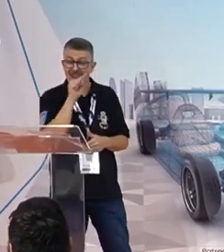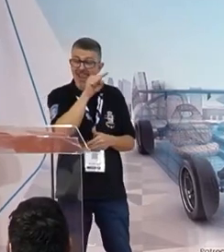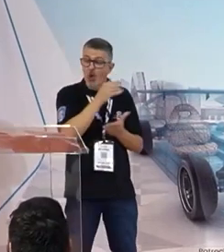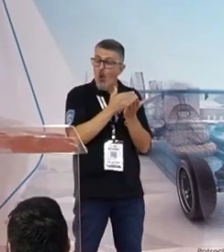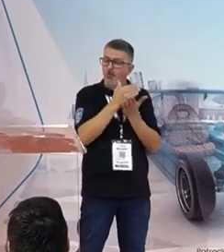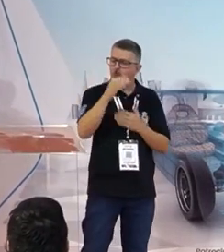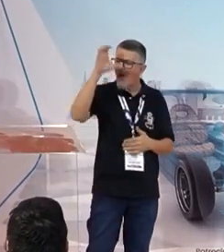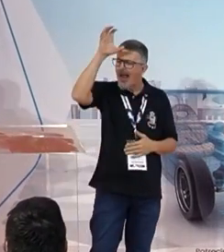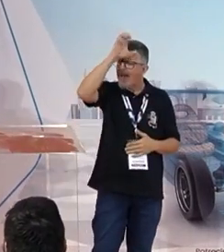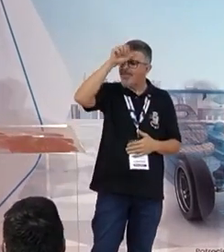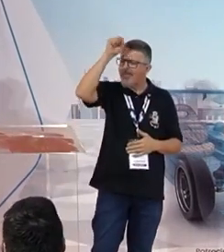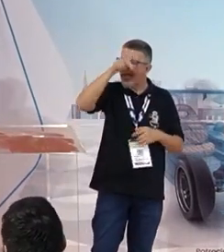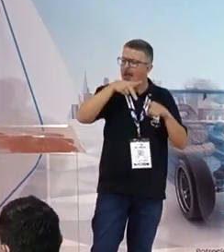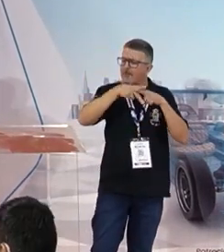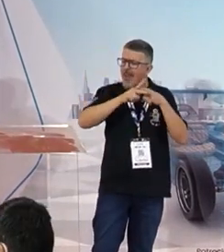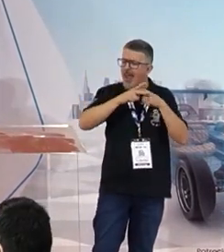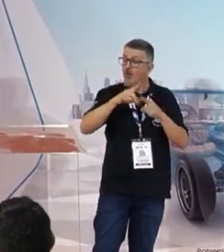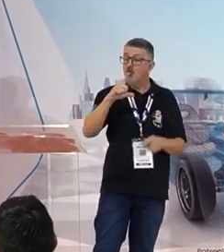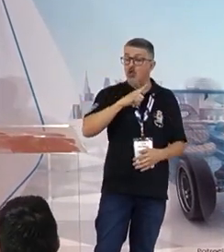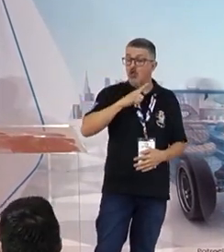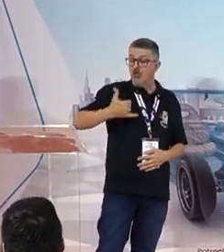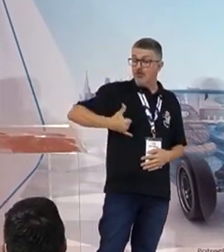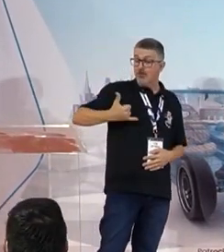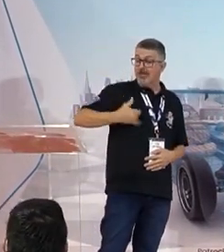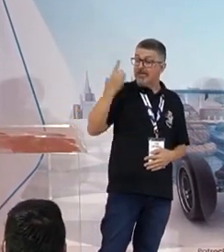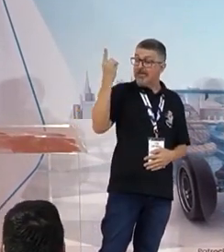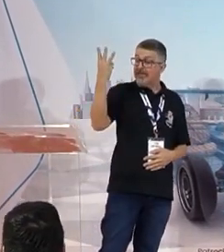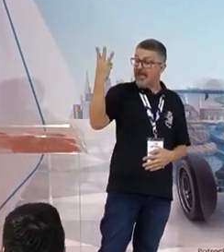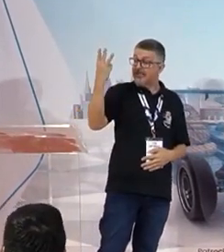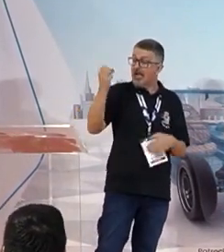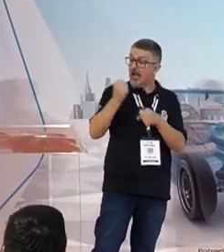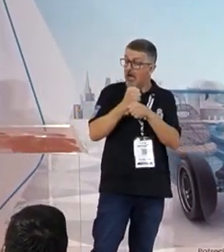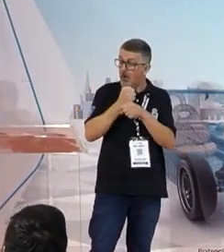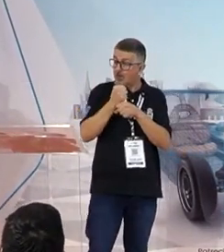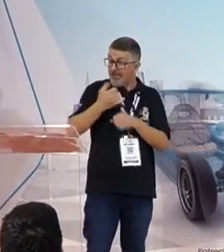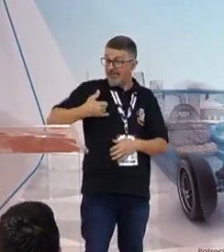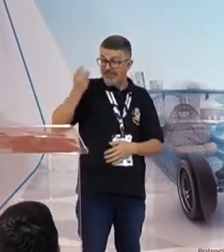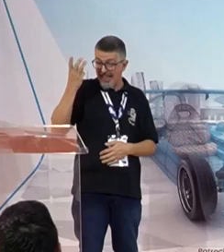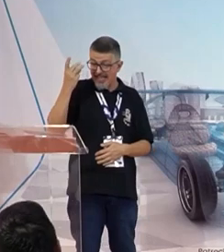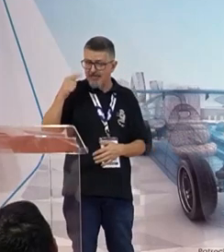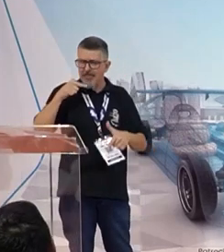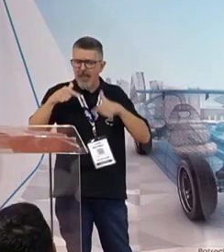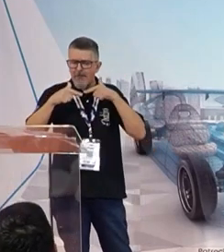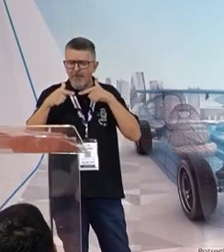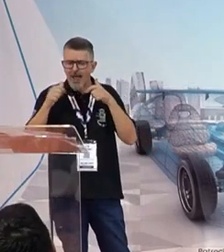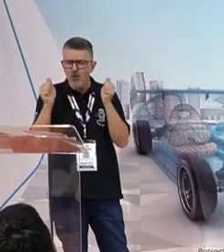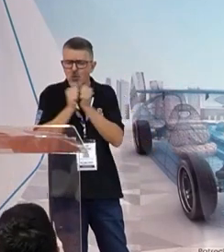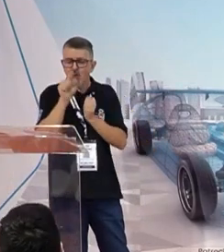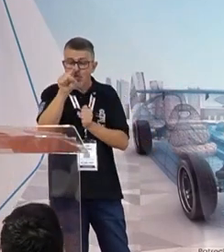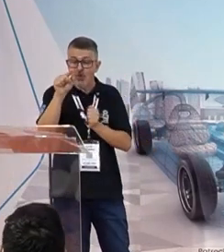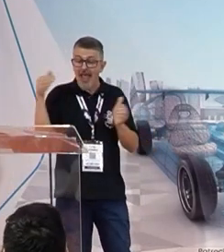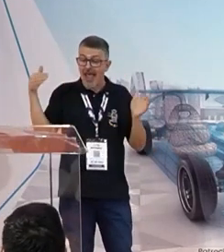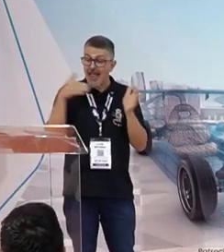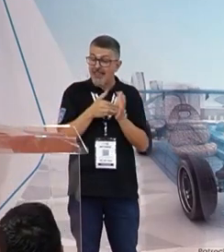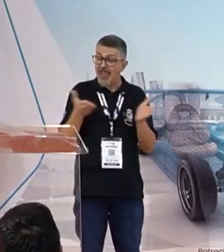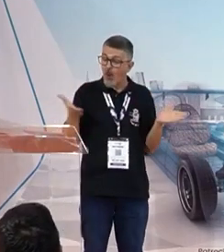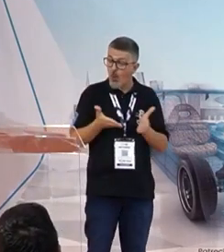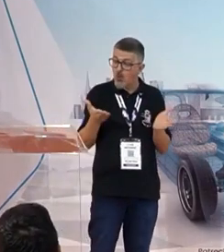de Aú. Ele começou a aprender com a idade de 13 anos e ele trabalha com isso até